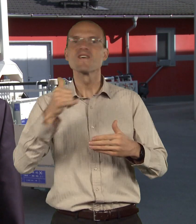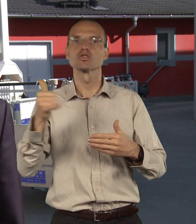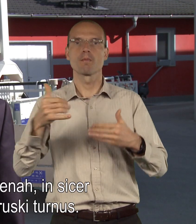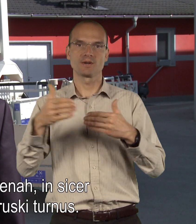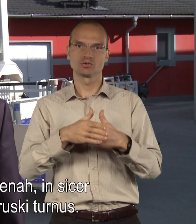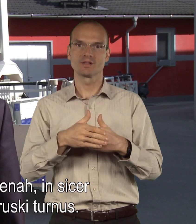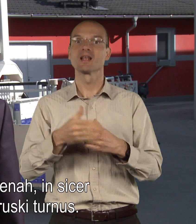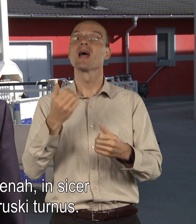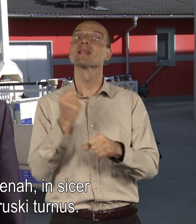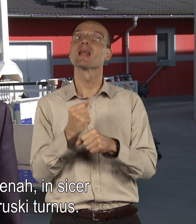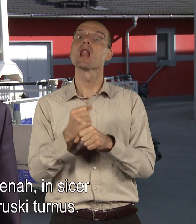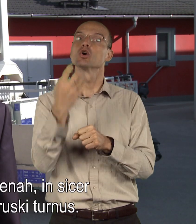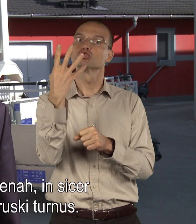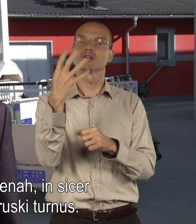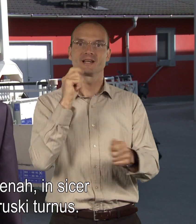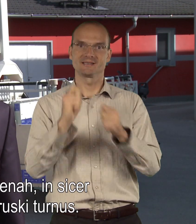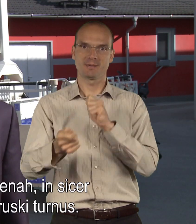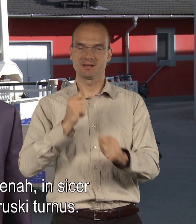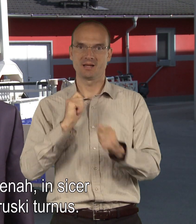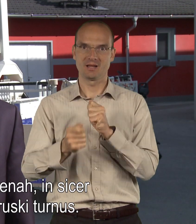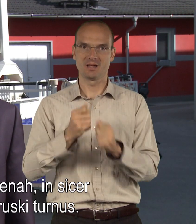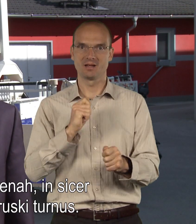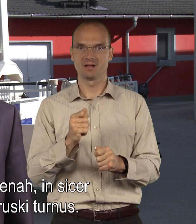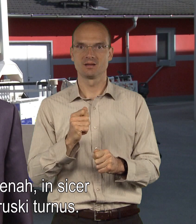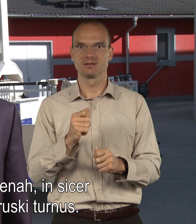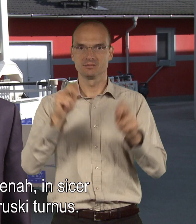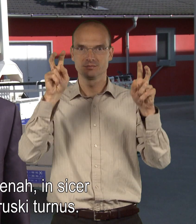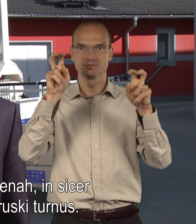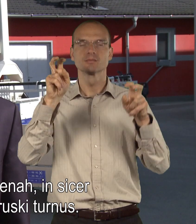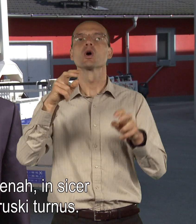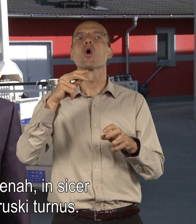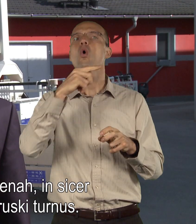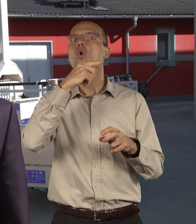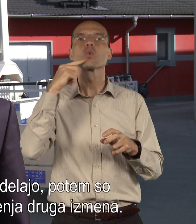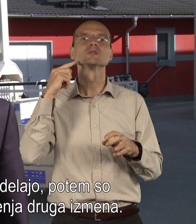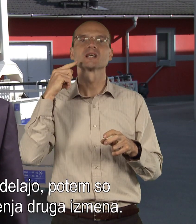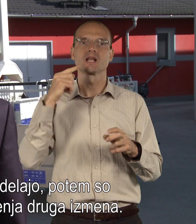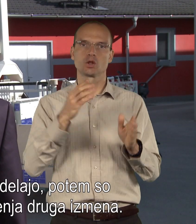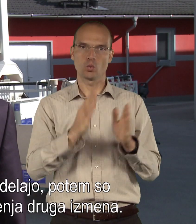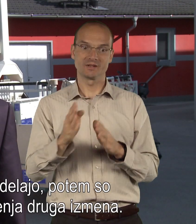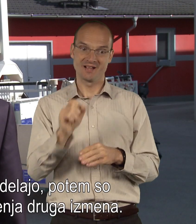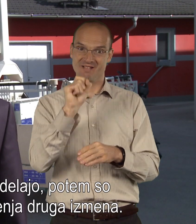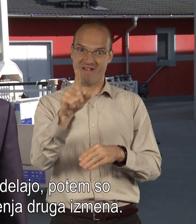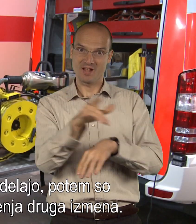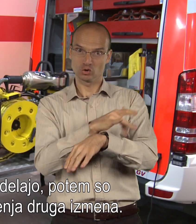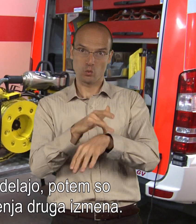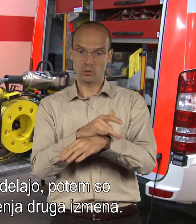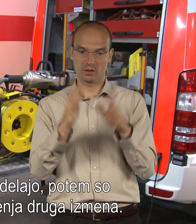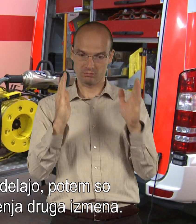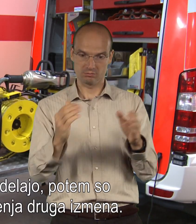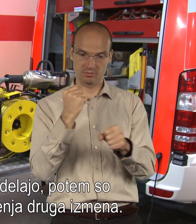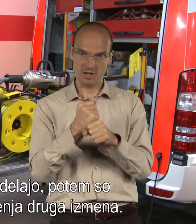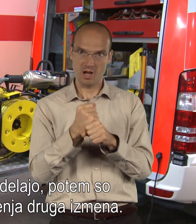prisotni, delajo v 4 izmenah in sicer na tako imenovani ruski turnus. Se pravi, 12 ur delajo, potem pa